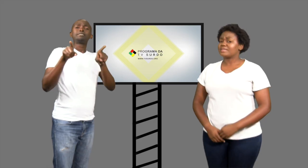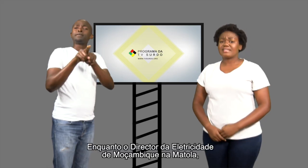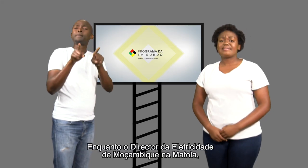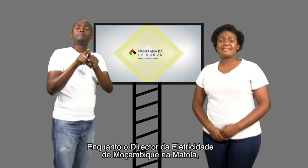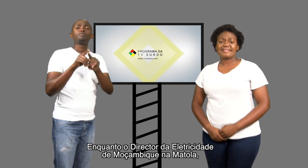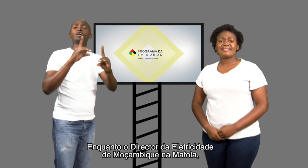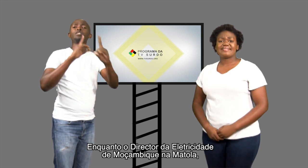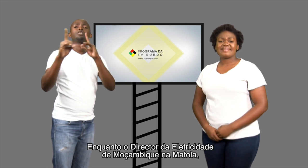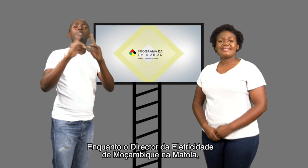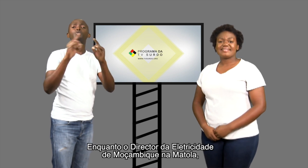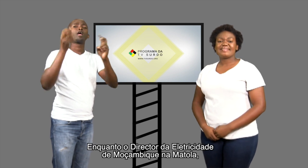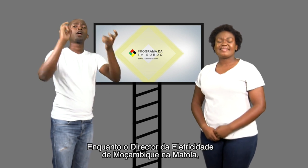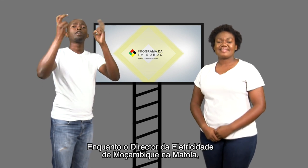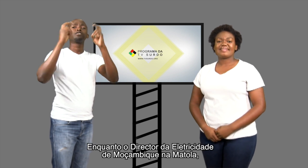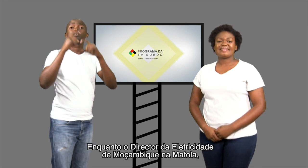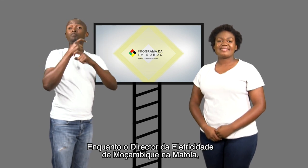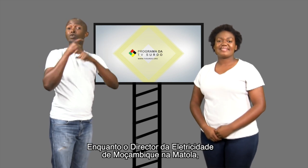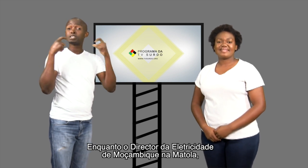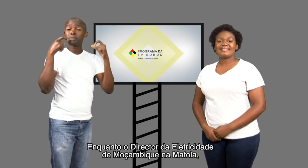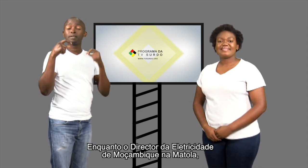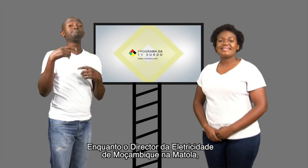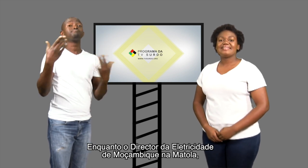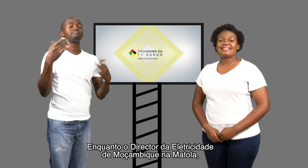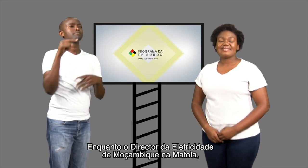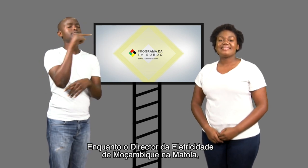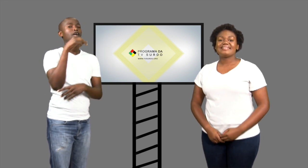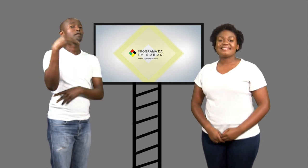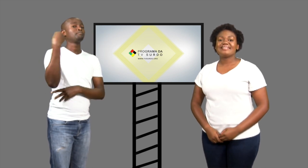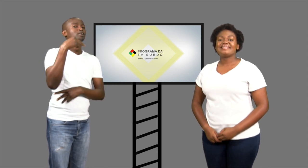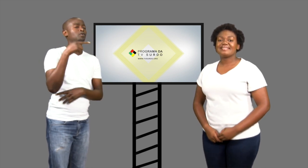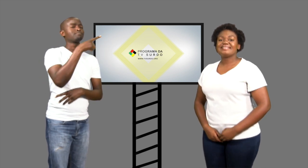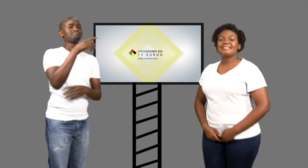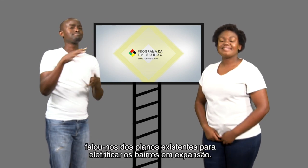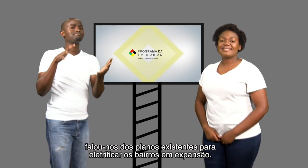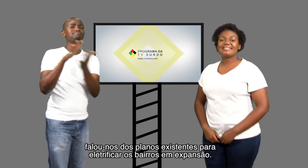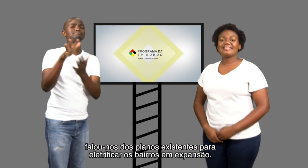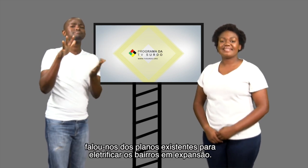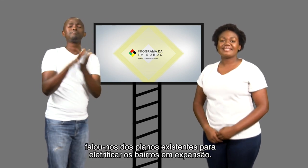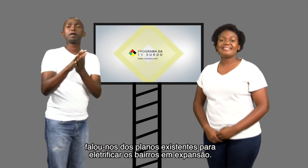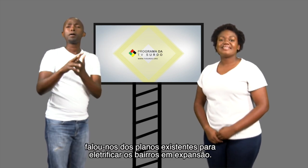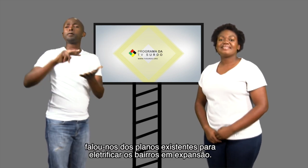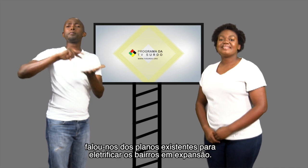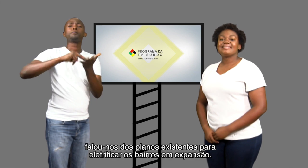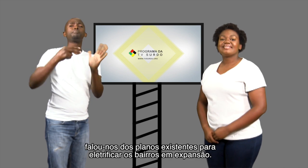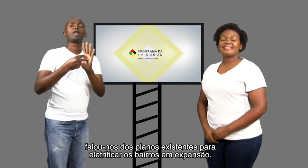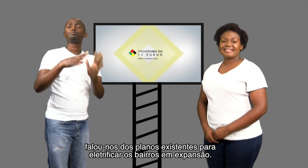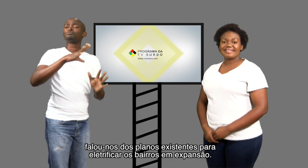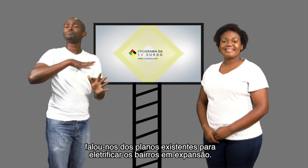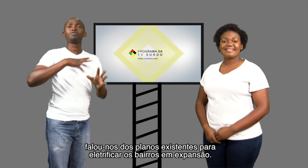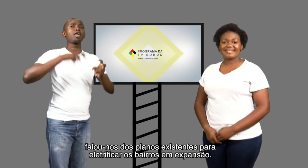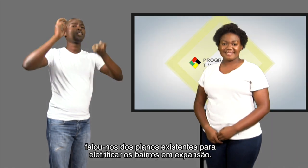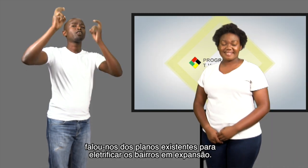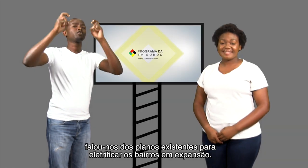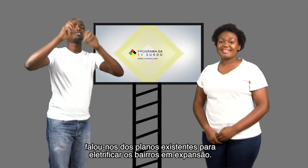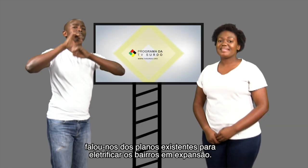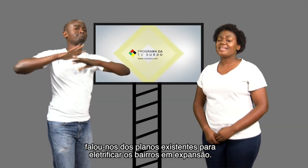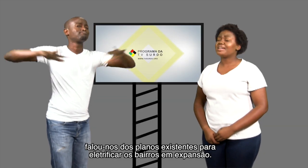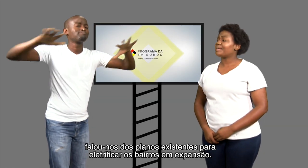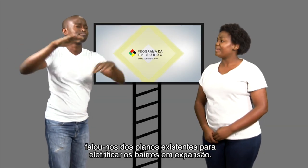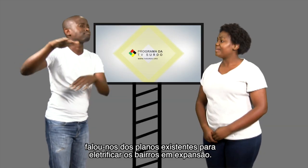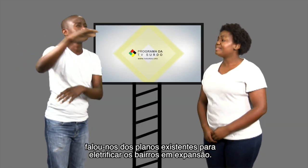Enquanto o diretor da eletricidade de Moçambique, Namatola, nos falou dos planos existentes para eletrificar bairros em expansão.